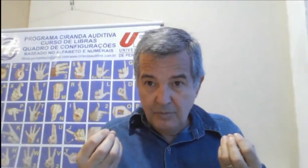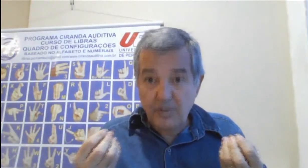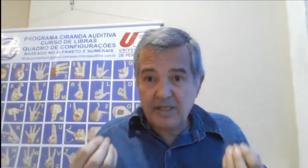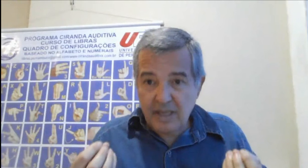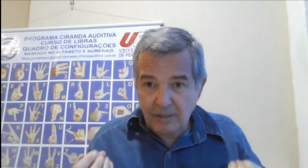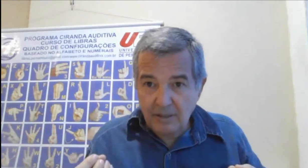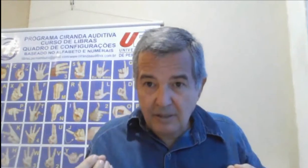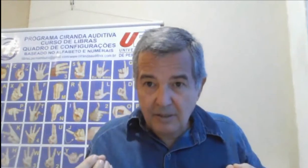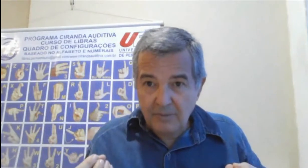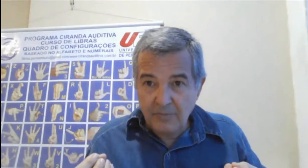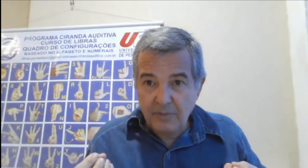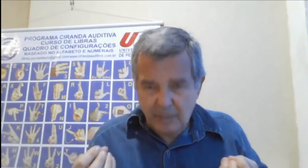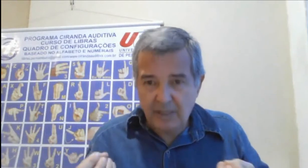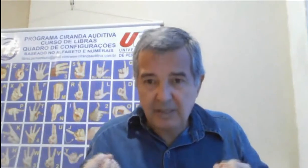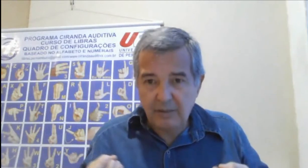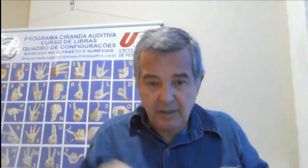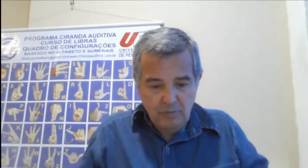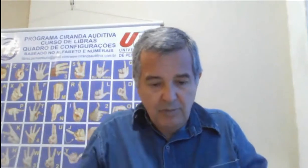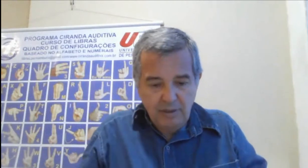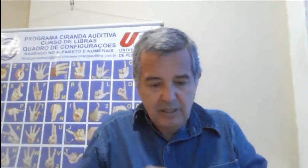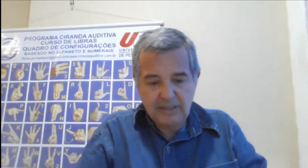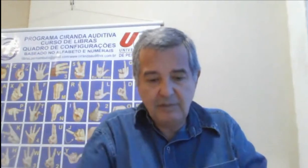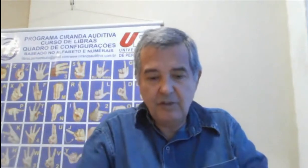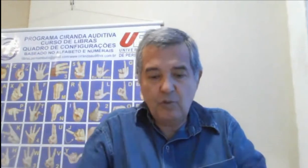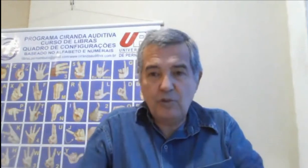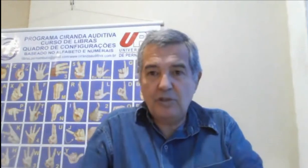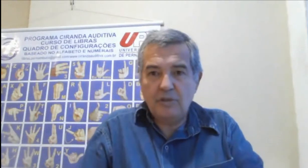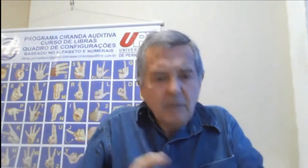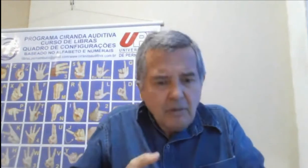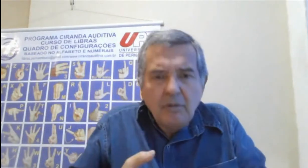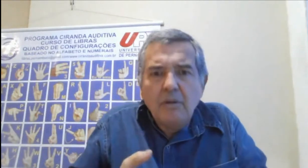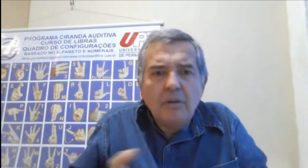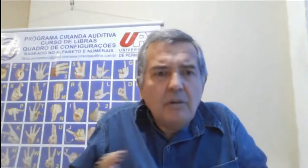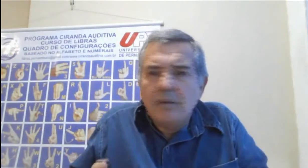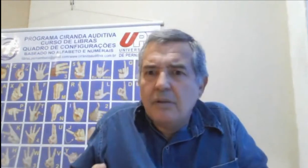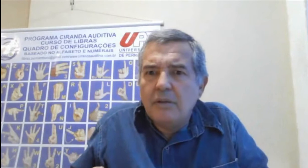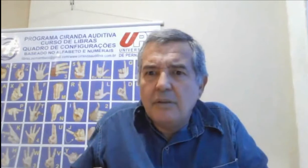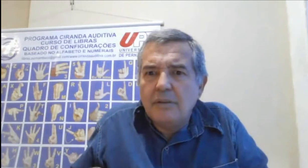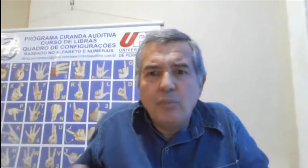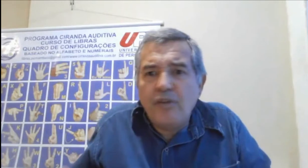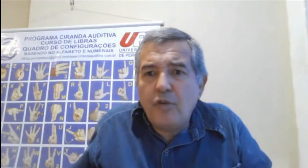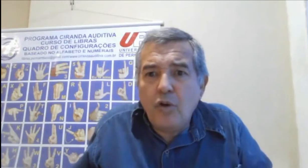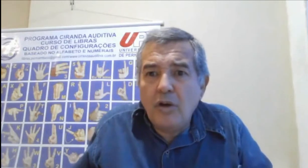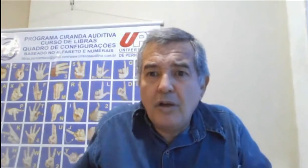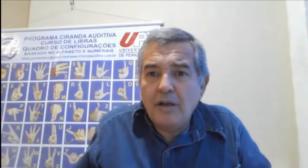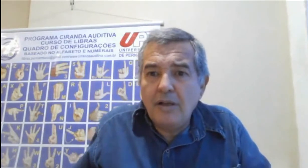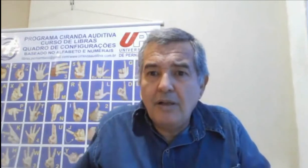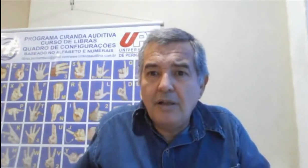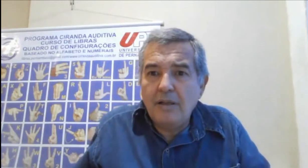O que é célula? Sabe o que é célula? Uma bolinha que se divide com outras. Por favor,